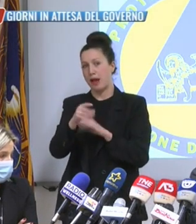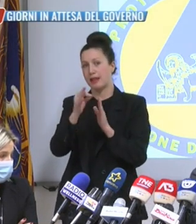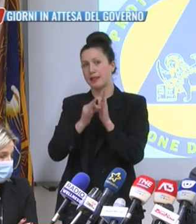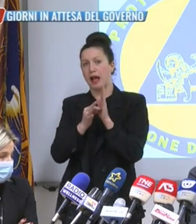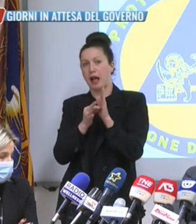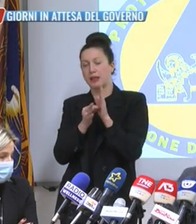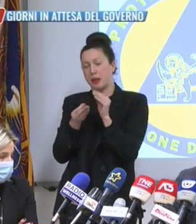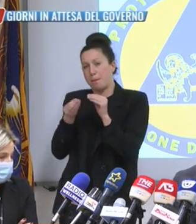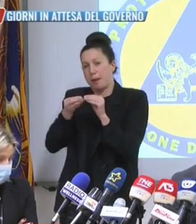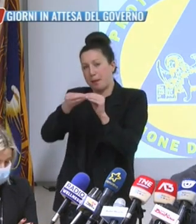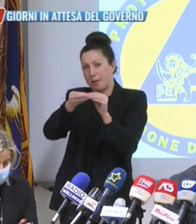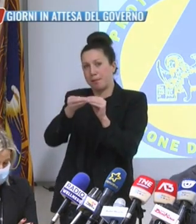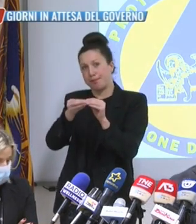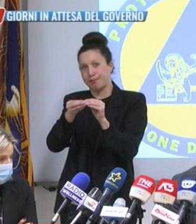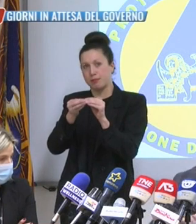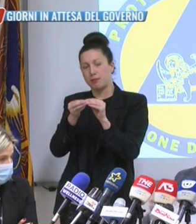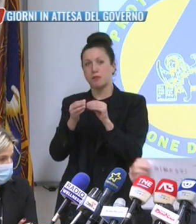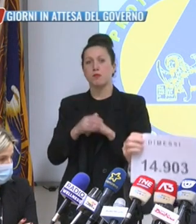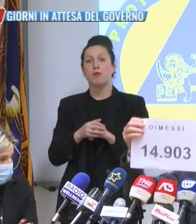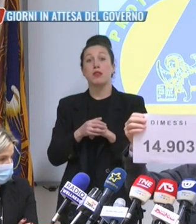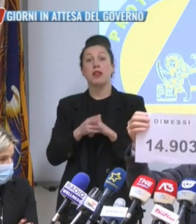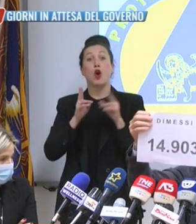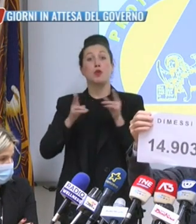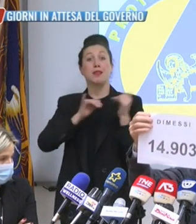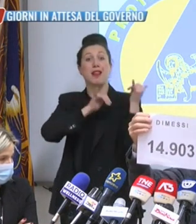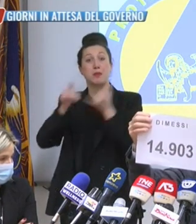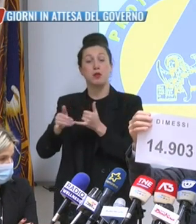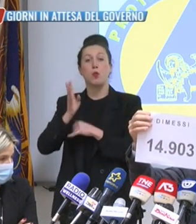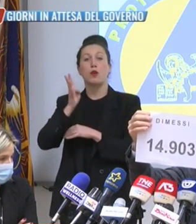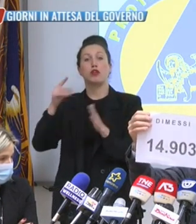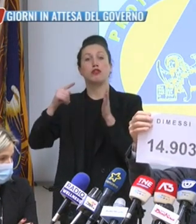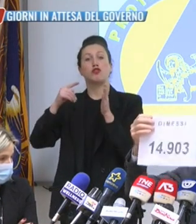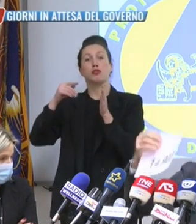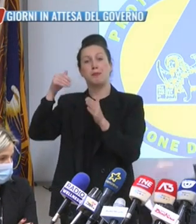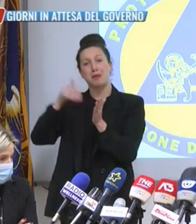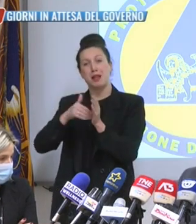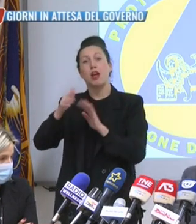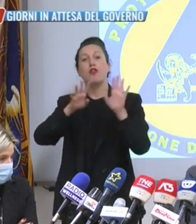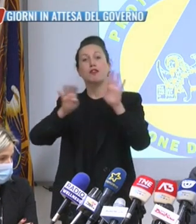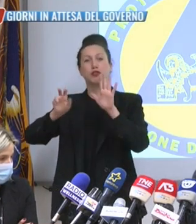E i dimessi sono 14.903.